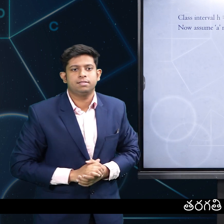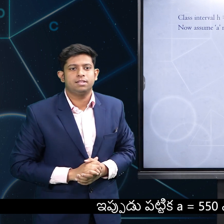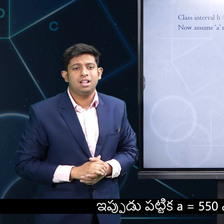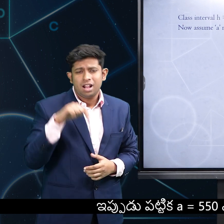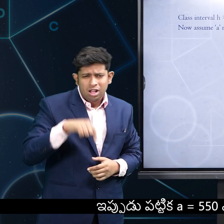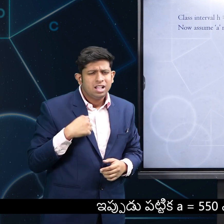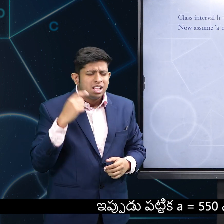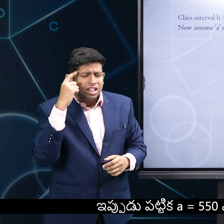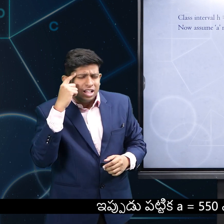పట్టిక A